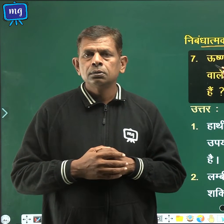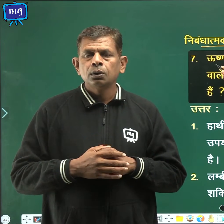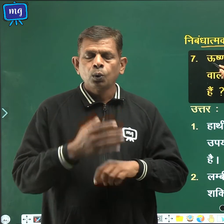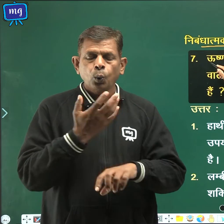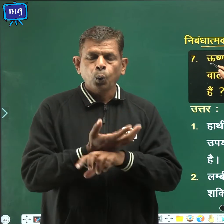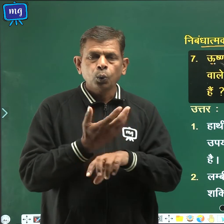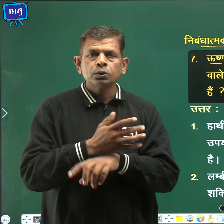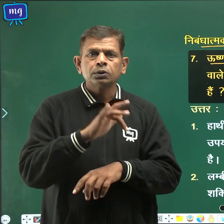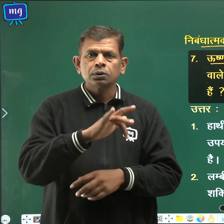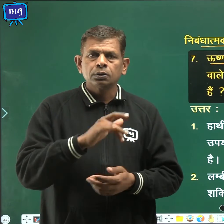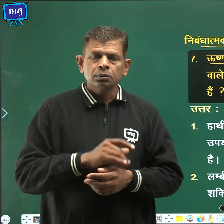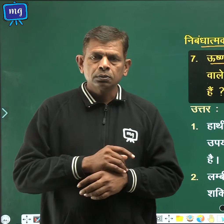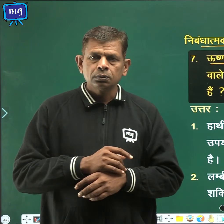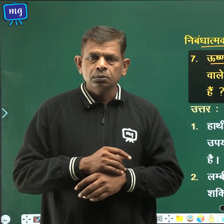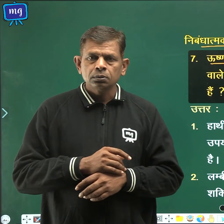उष्णकटिबंधीय